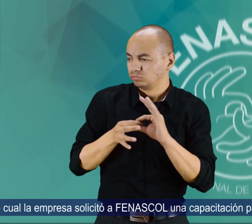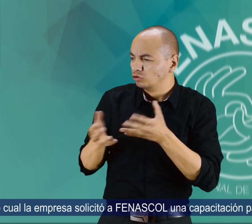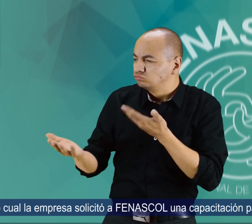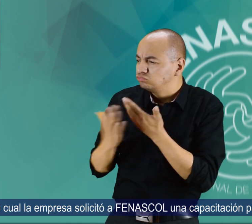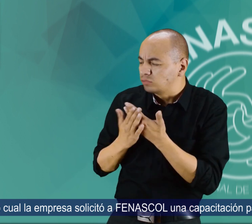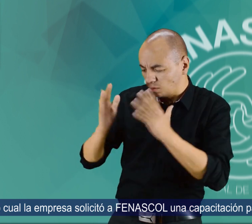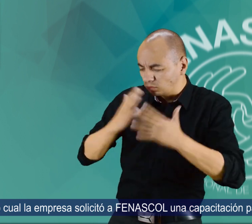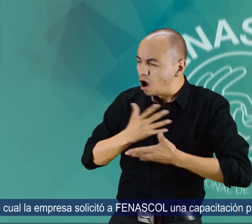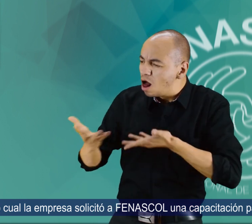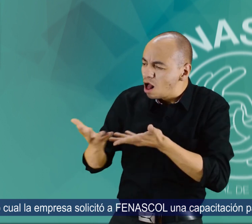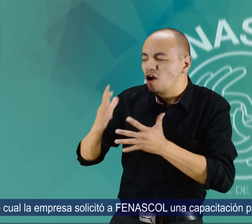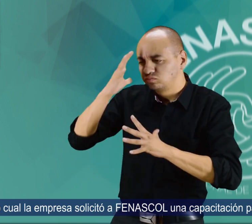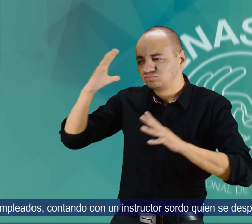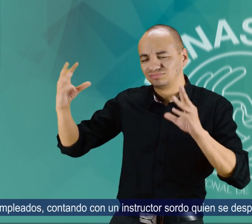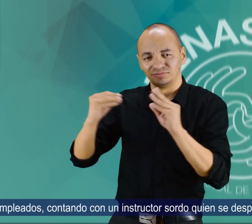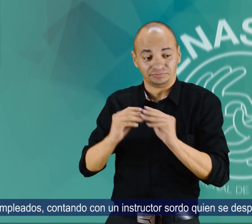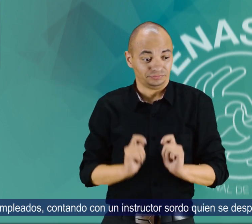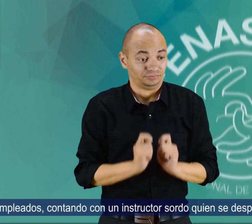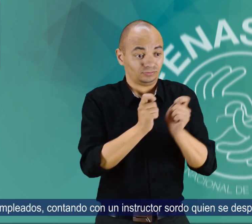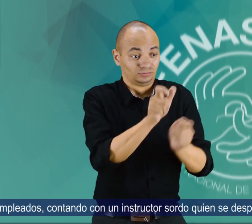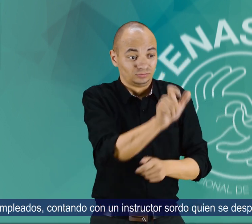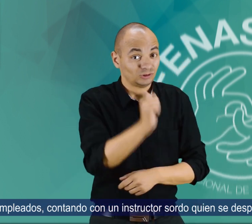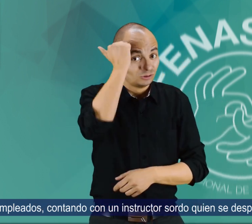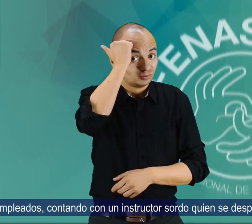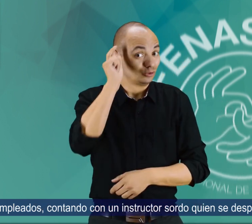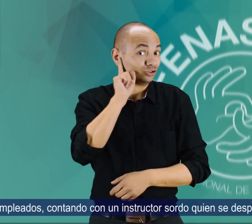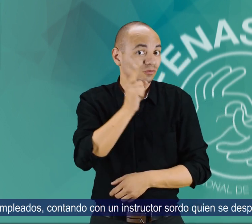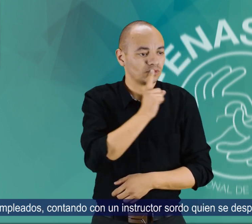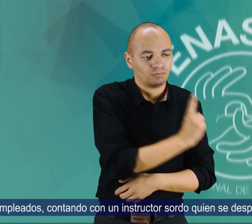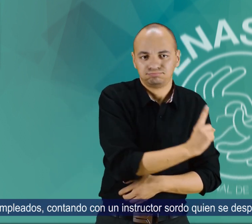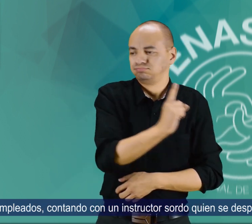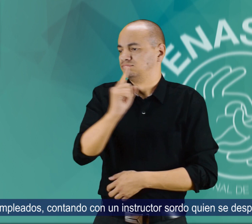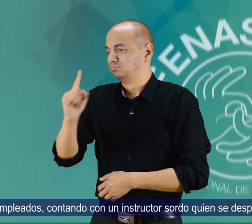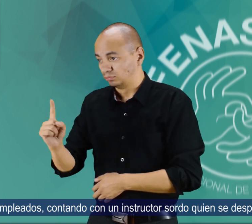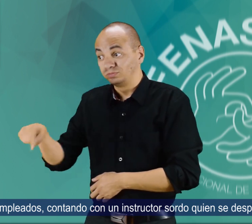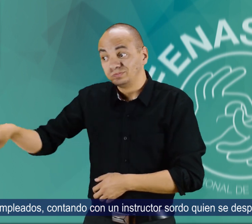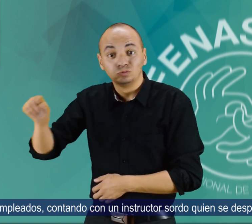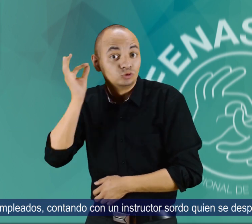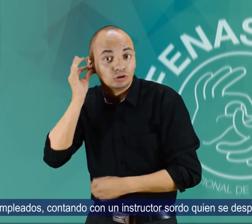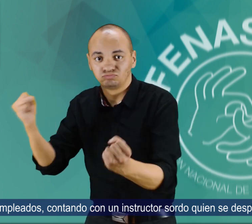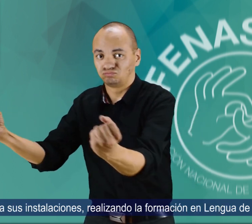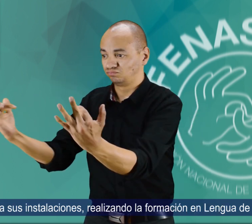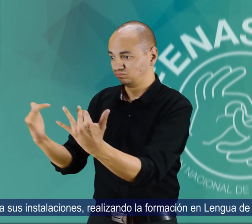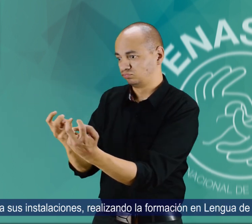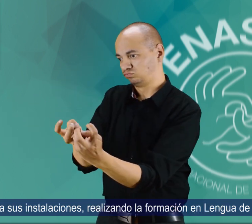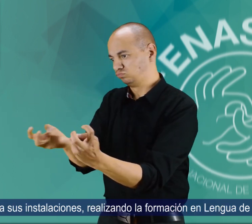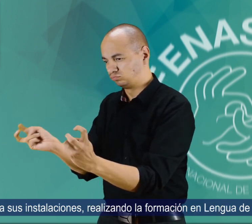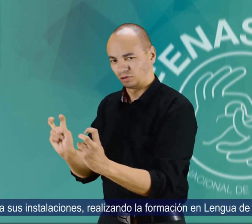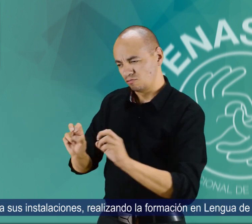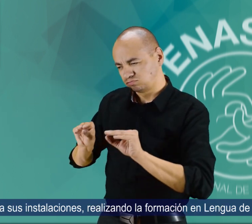a Fenascol una capacitación para sus empleados, contando con un instructor sordo quien se desplazó hasta sus instalaciones,